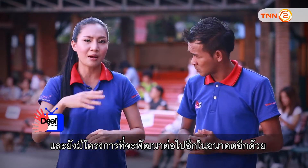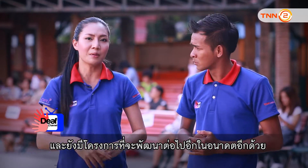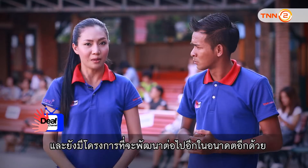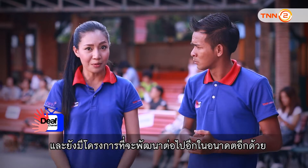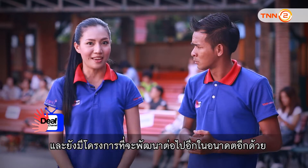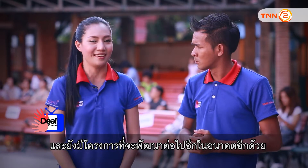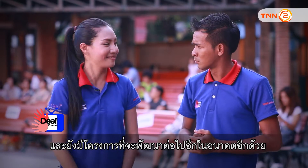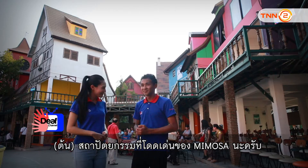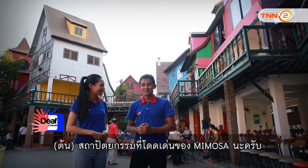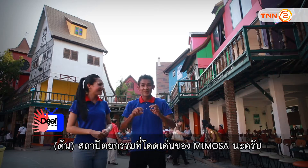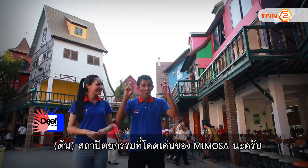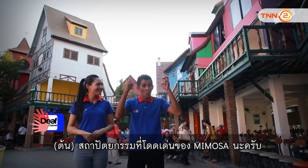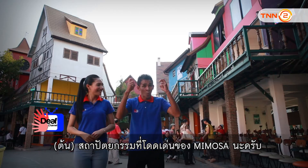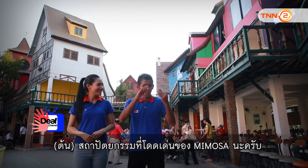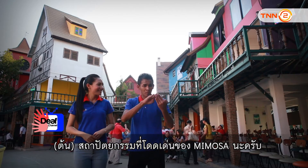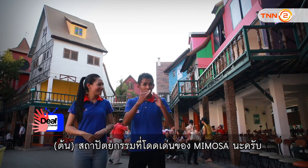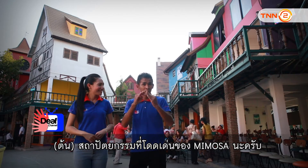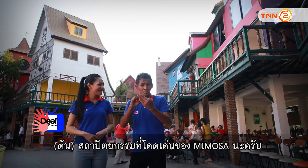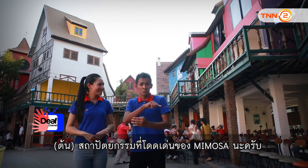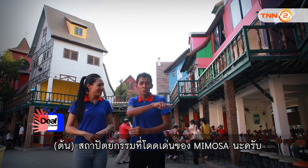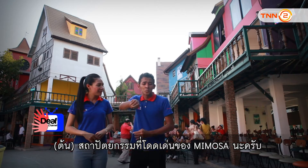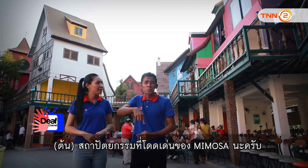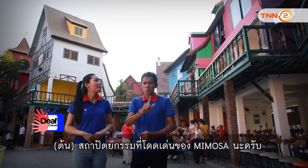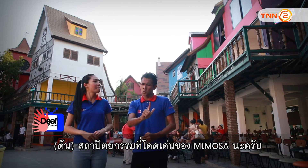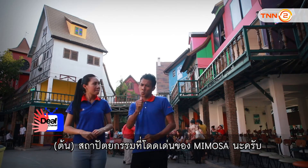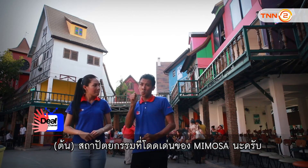ตอีกด้วย สถาปัตยกรรมที่โดดเด่นของมิโมซานะครับ